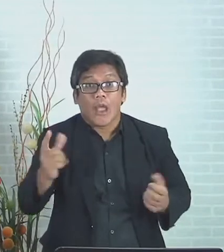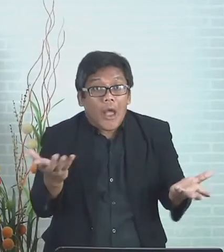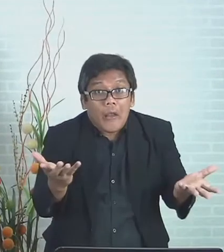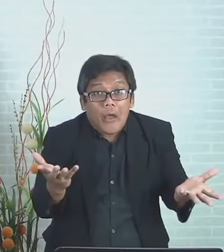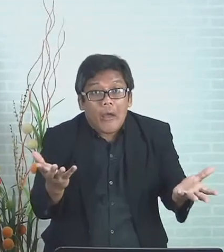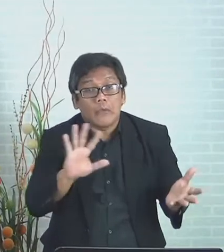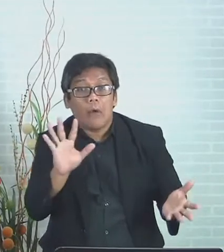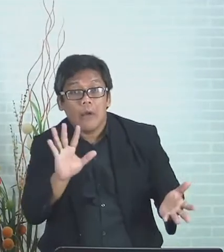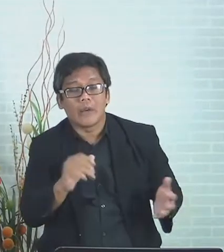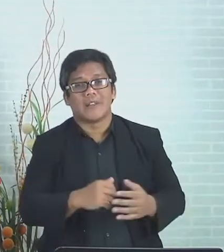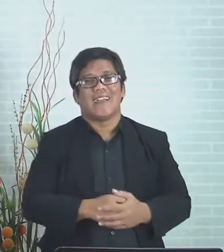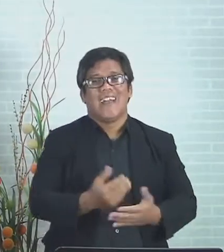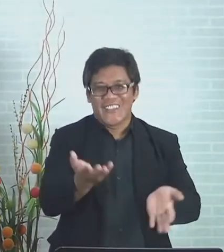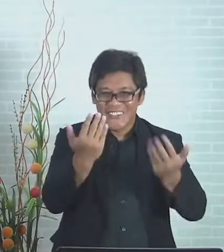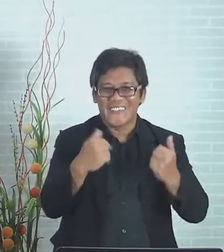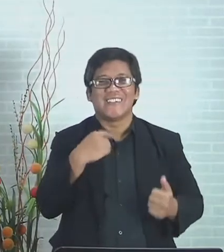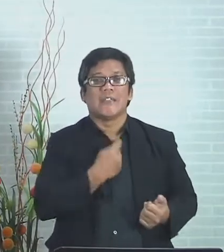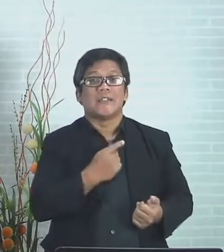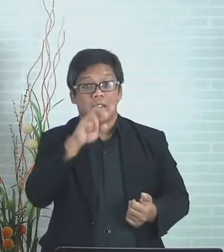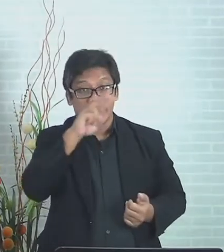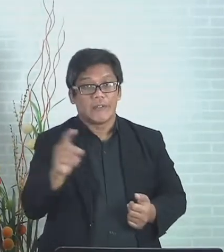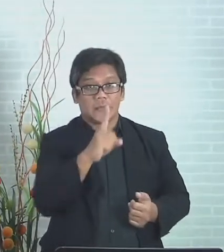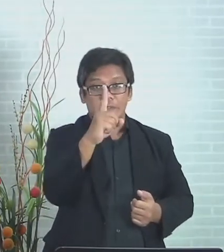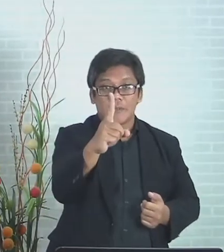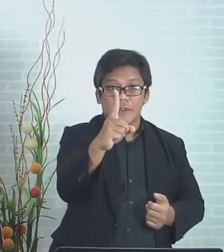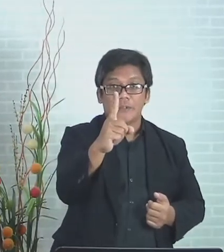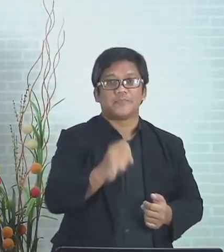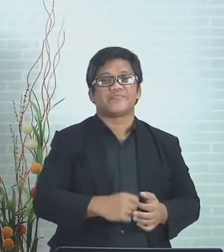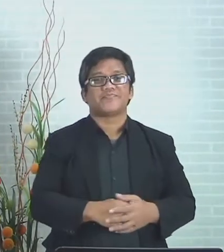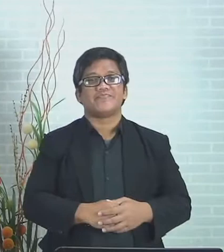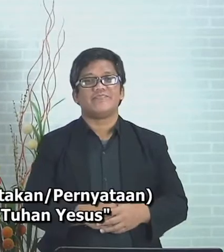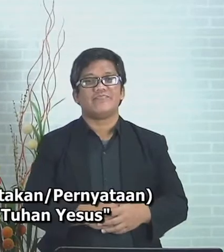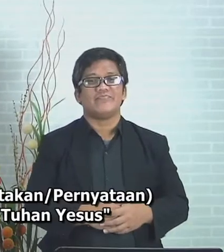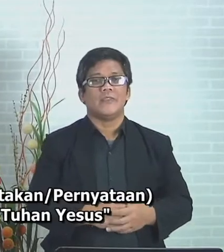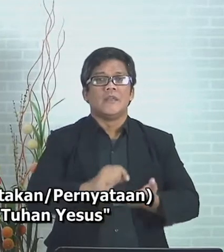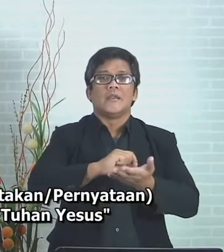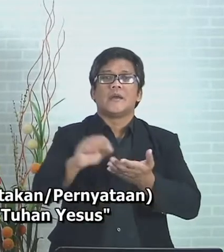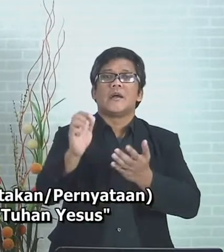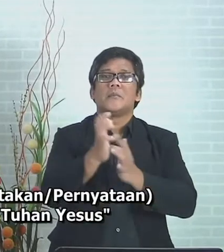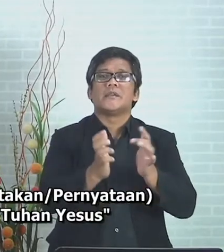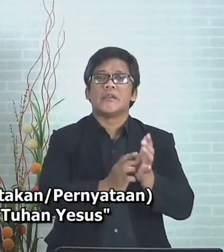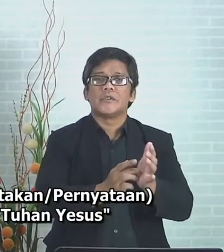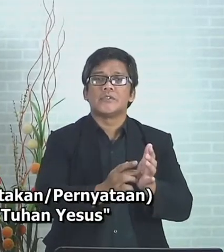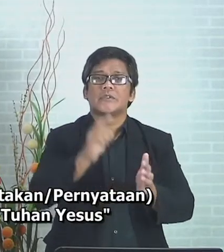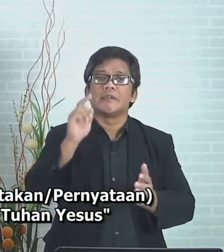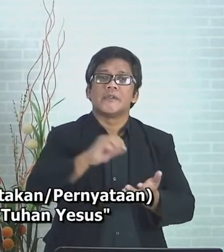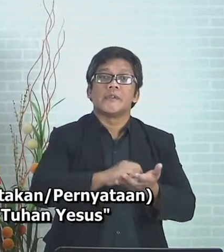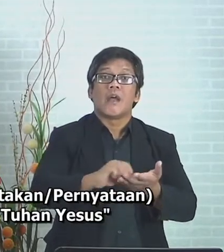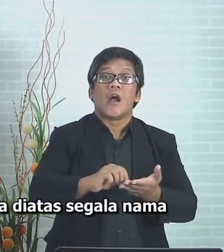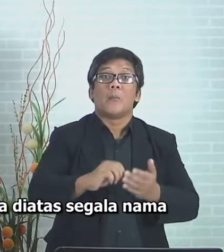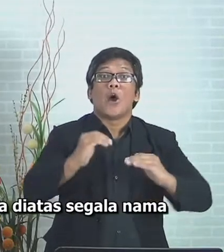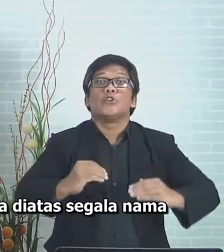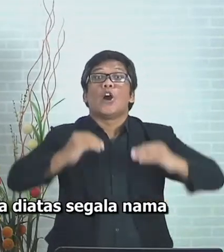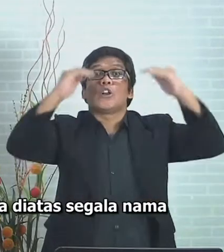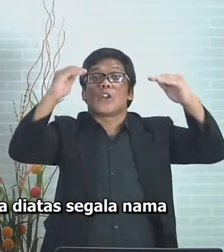berkuasa Nah kita lihat yang pertama Hai nama Yesus adalah nama di atas